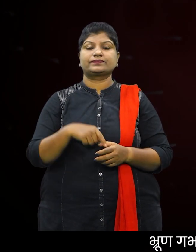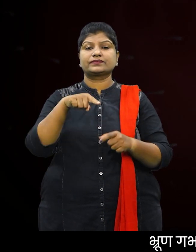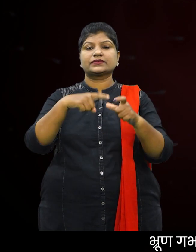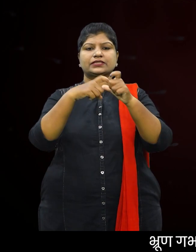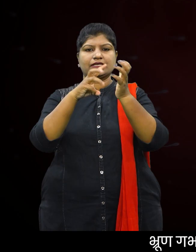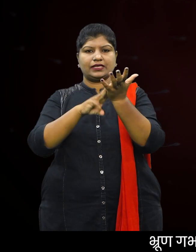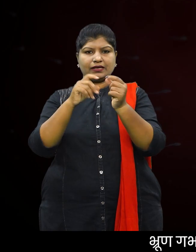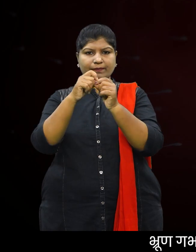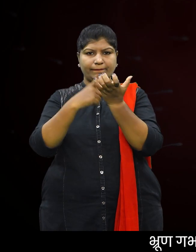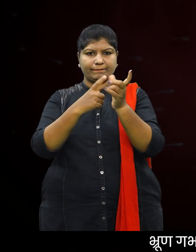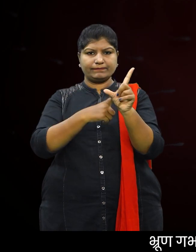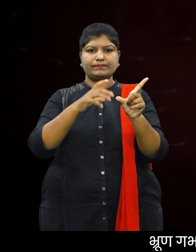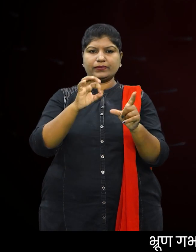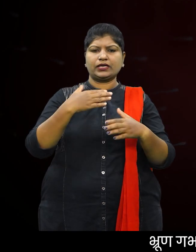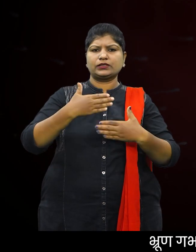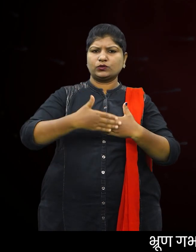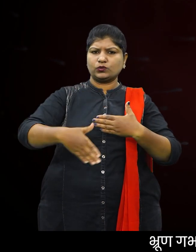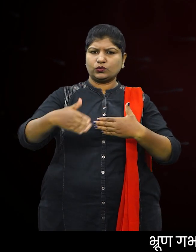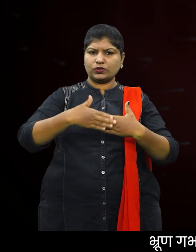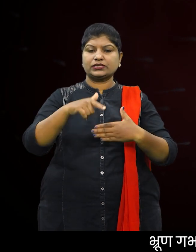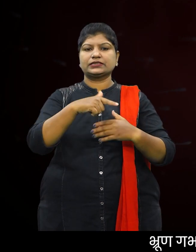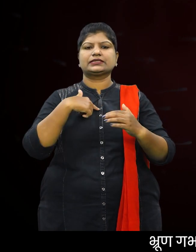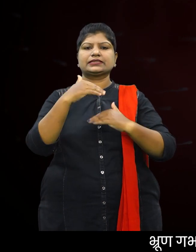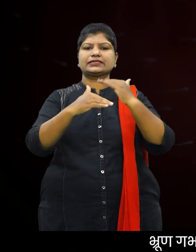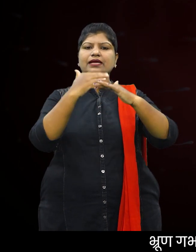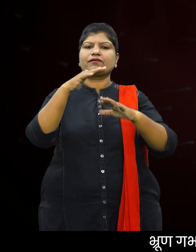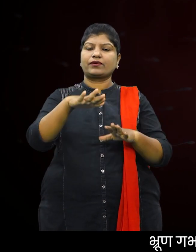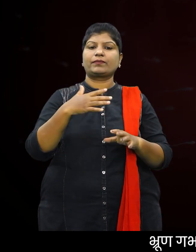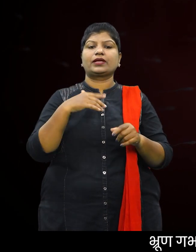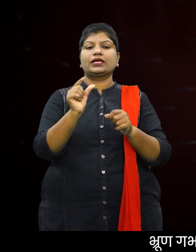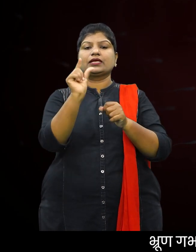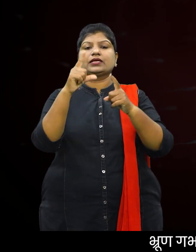भ्रूण गर्भाशय में विकास करता रहता है।